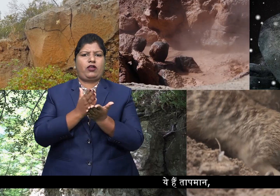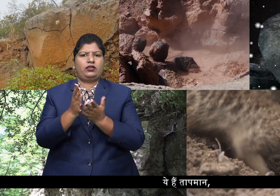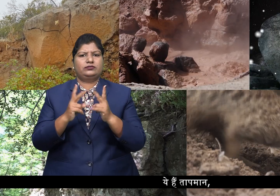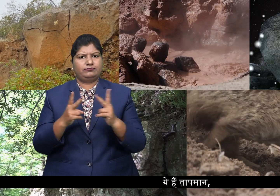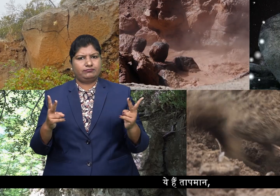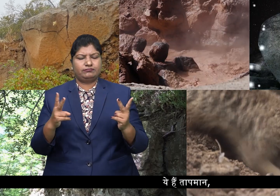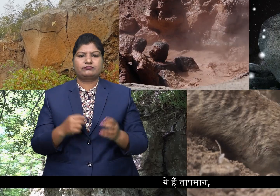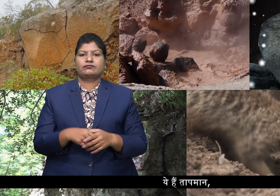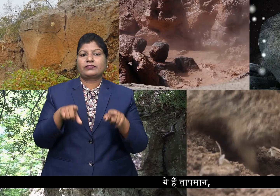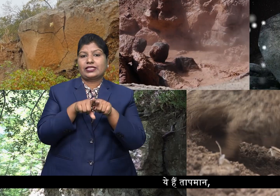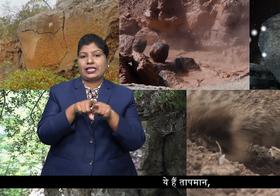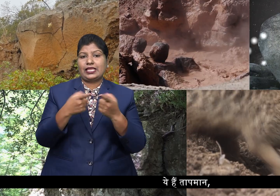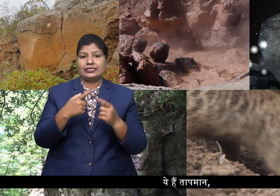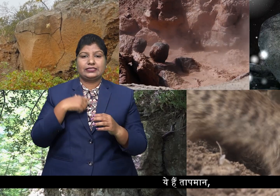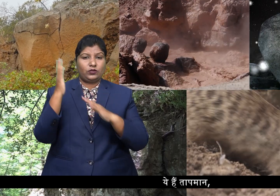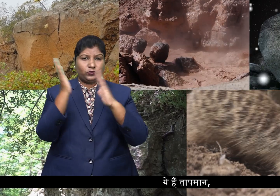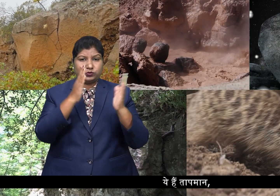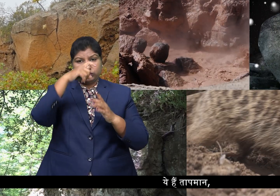ये है तापमान,